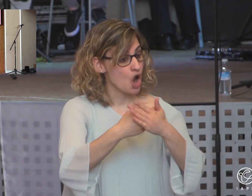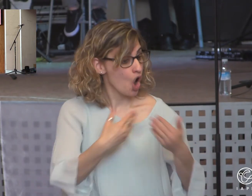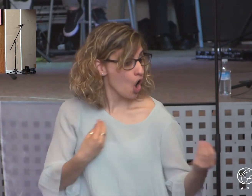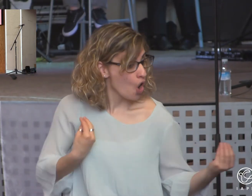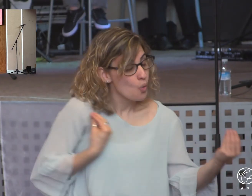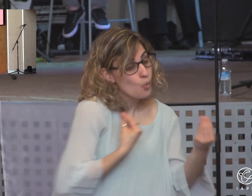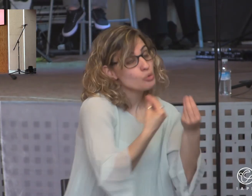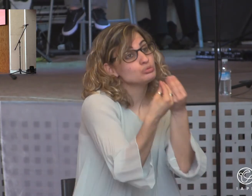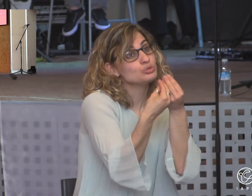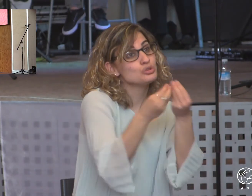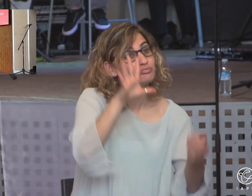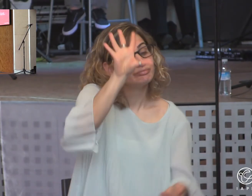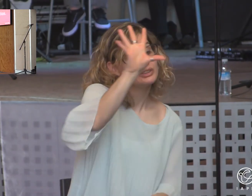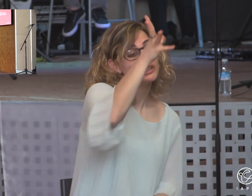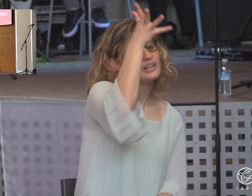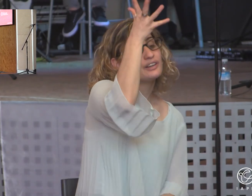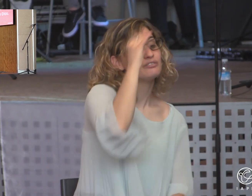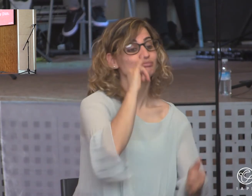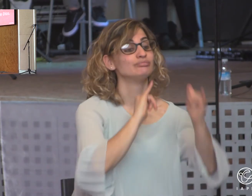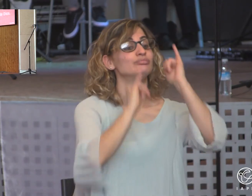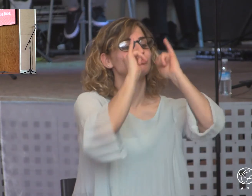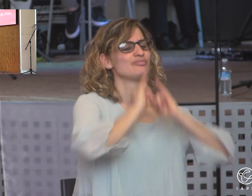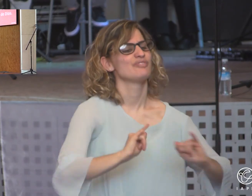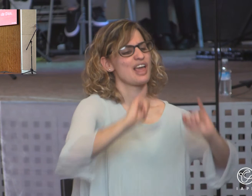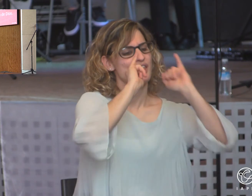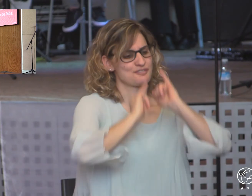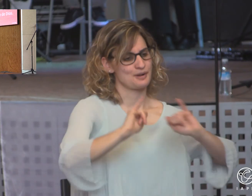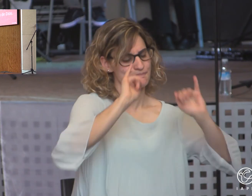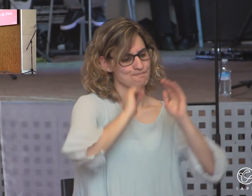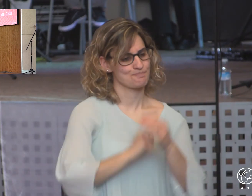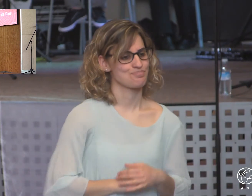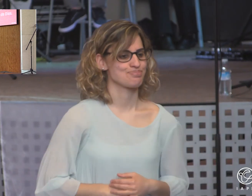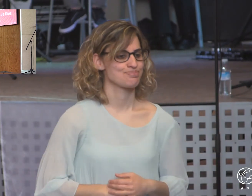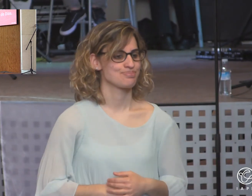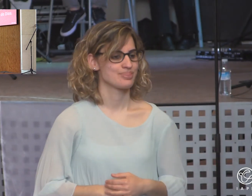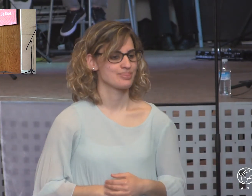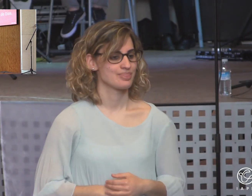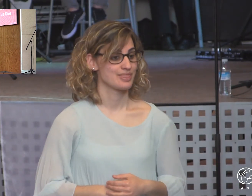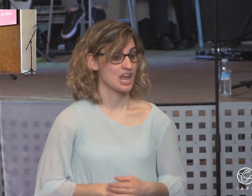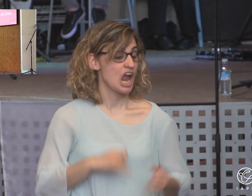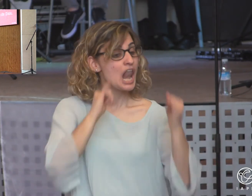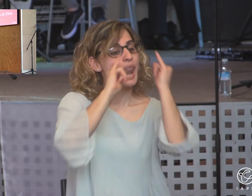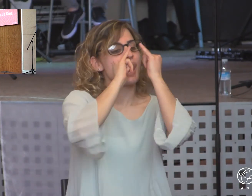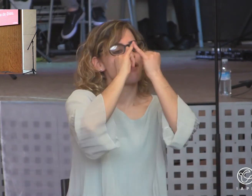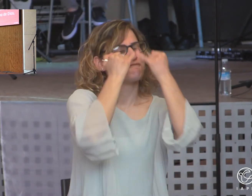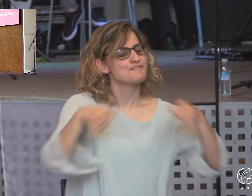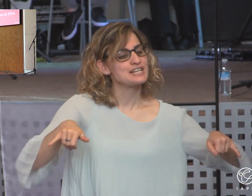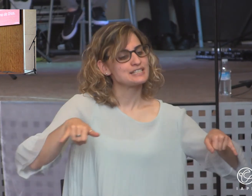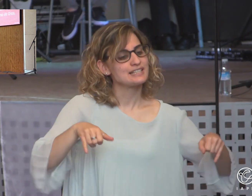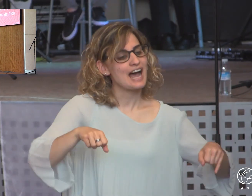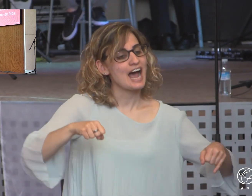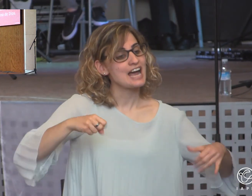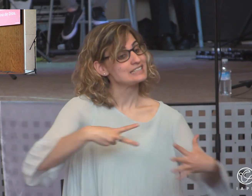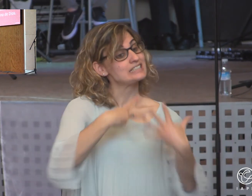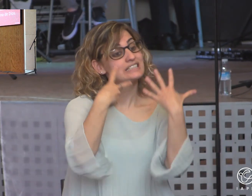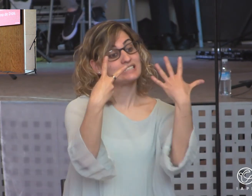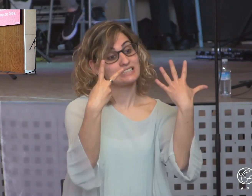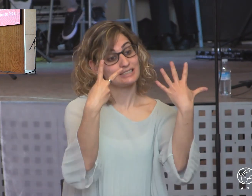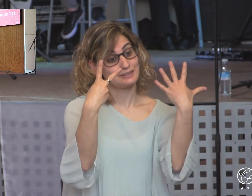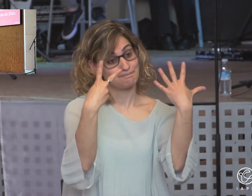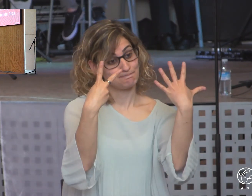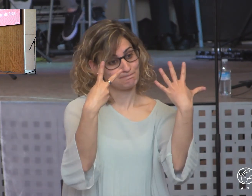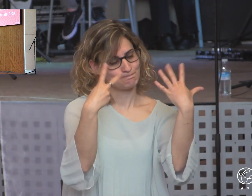séptima celebración. La séptima celebración a la que yo quiero hacer hoy en día